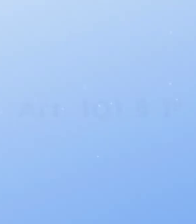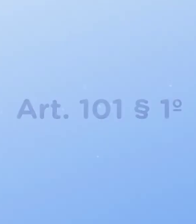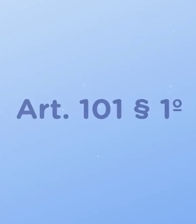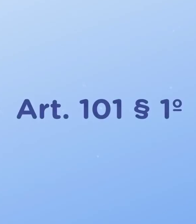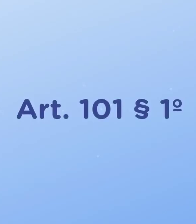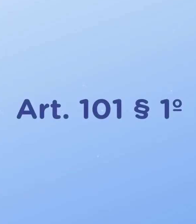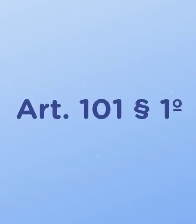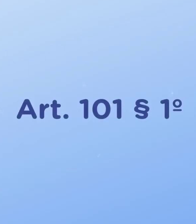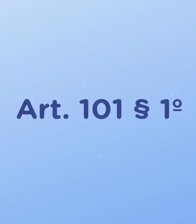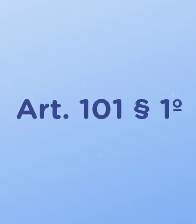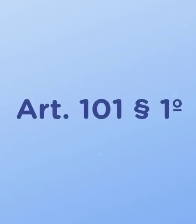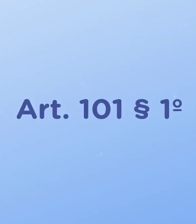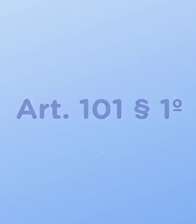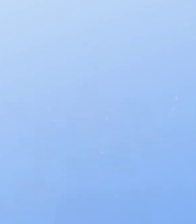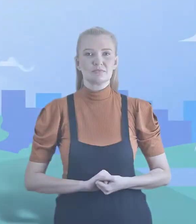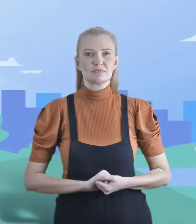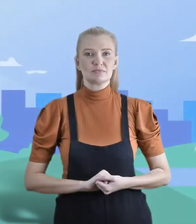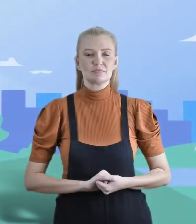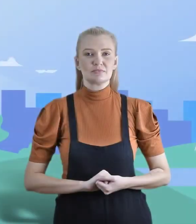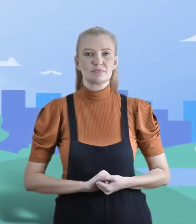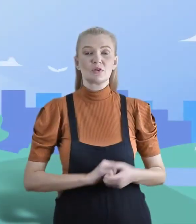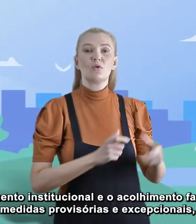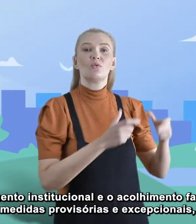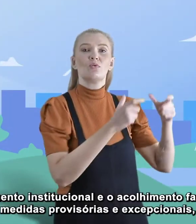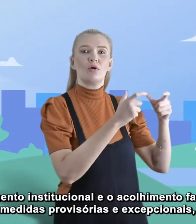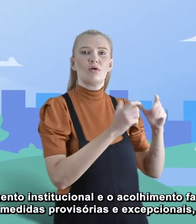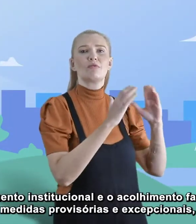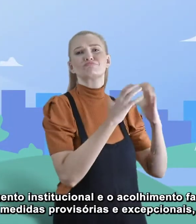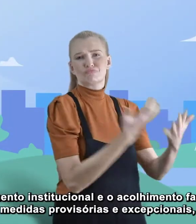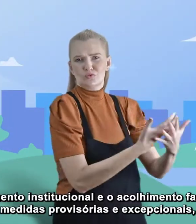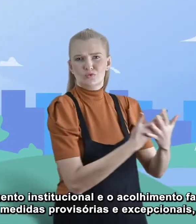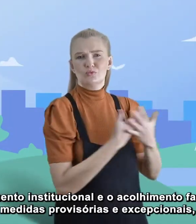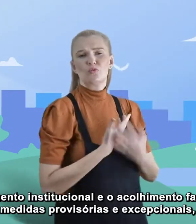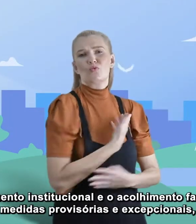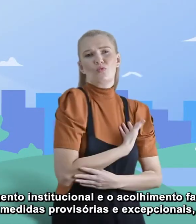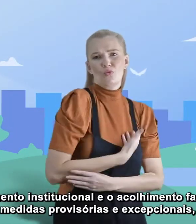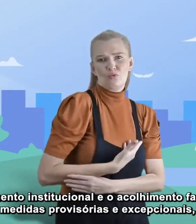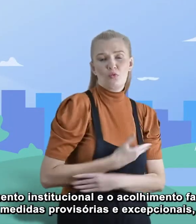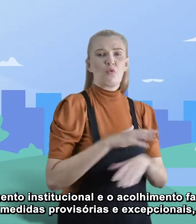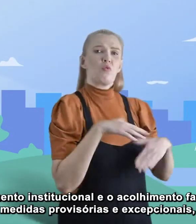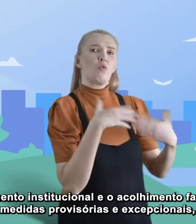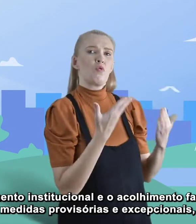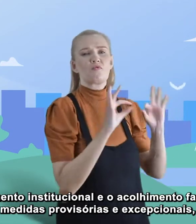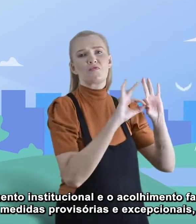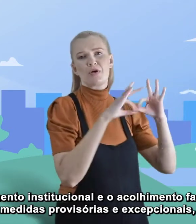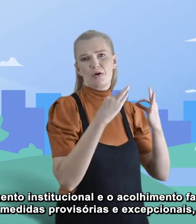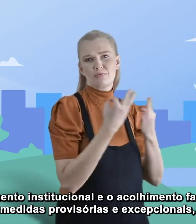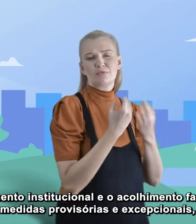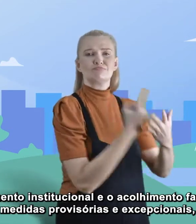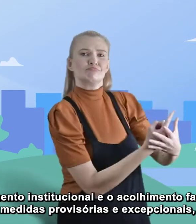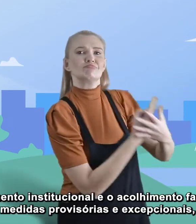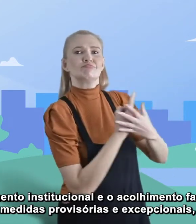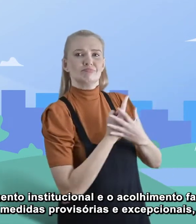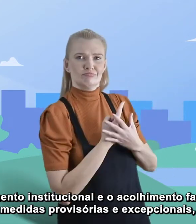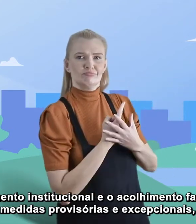Artigo 101, parágrafo 1º. O acolhimento institucional e o acolhimento familiar são